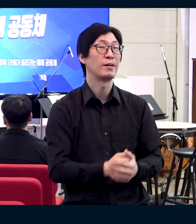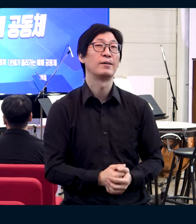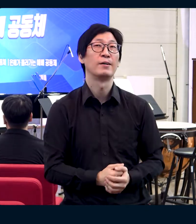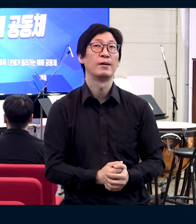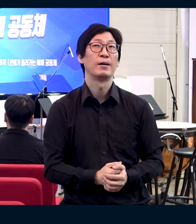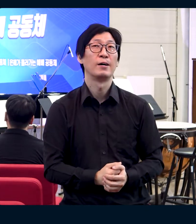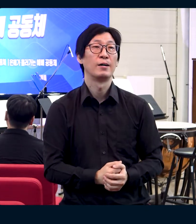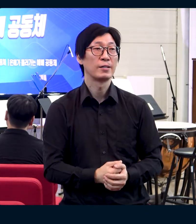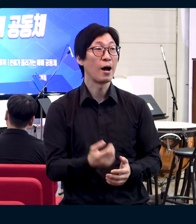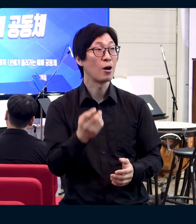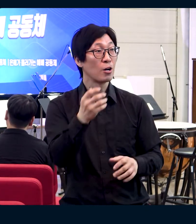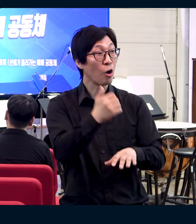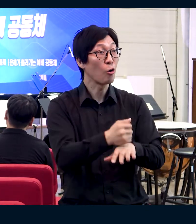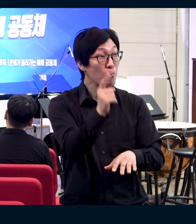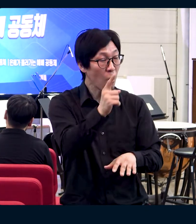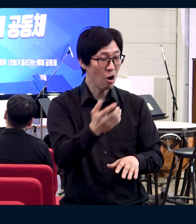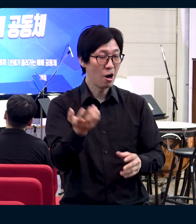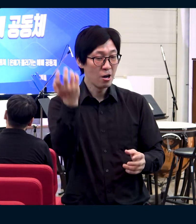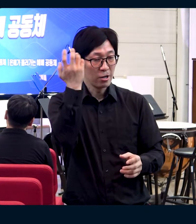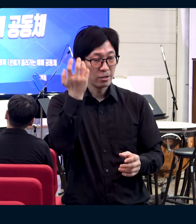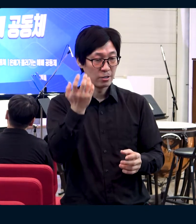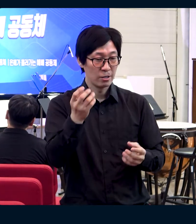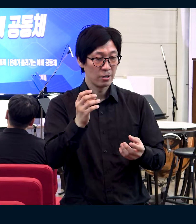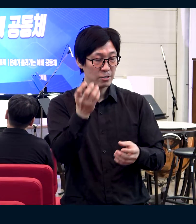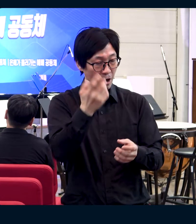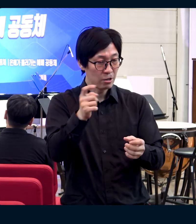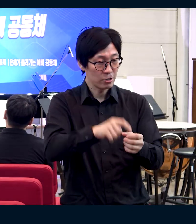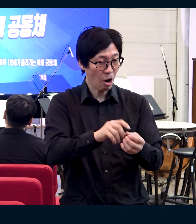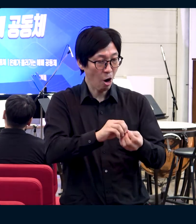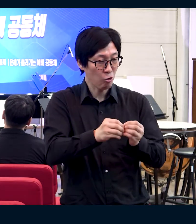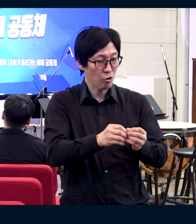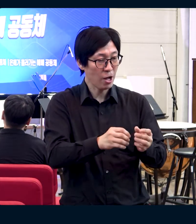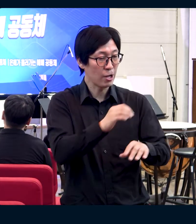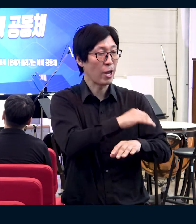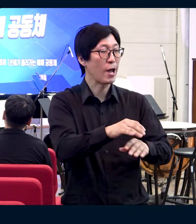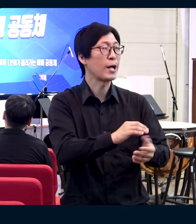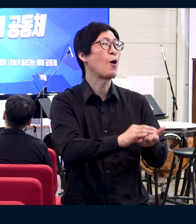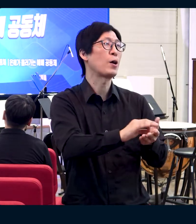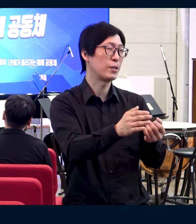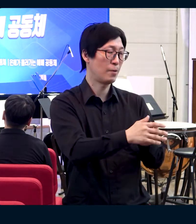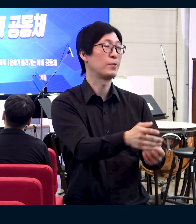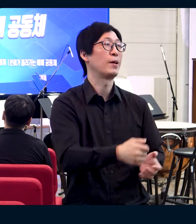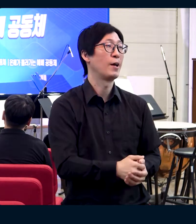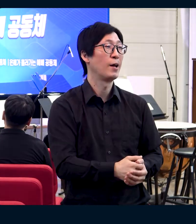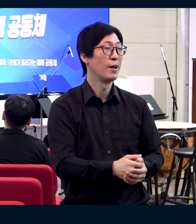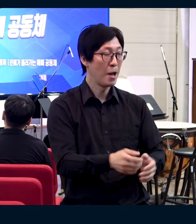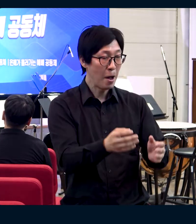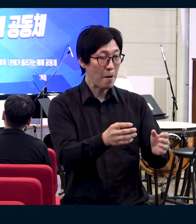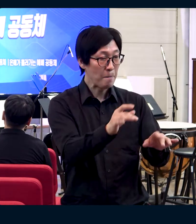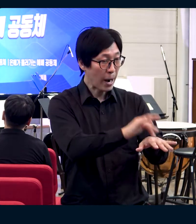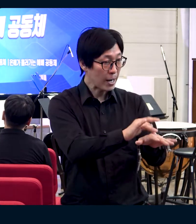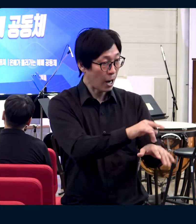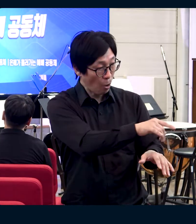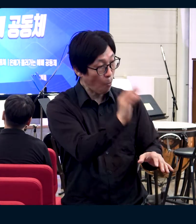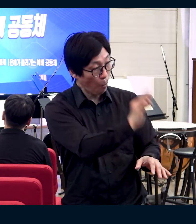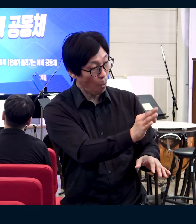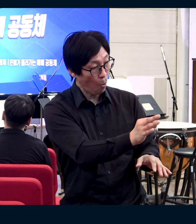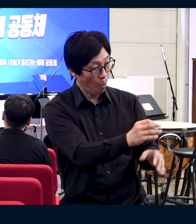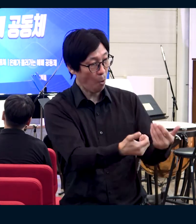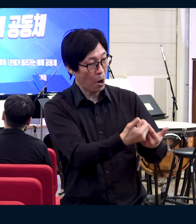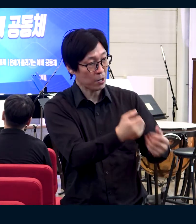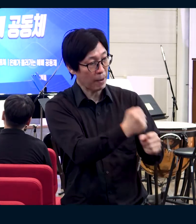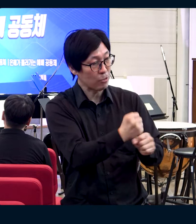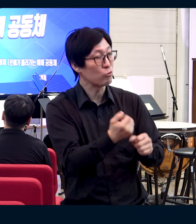여러분, 영적인 편법을 쓰면 그것을 마귀가 이용해서 공동체 가운데서 이